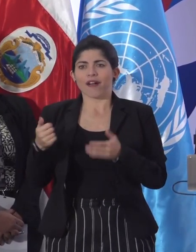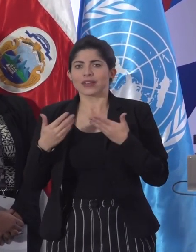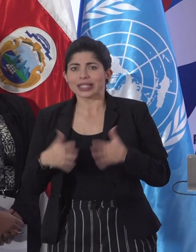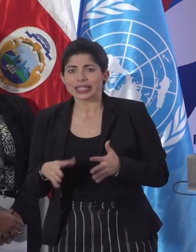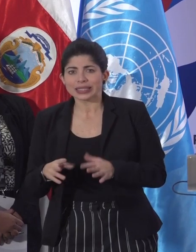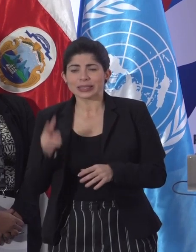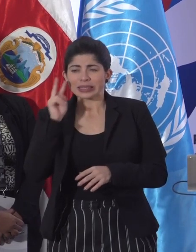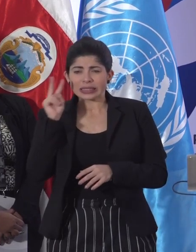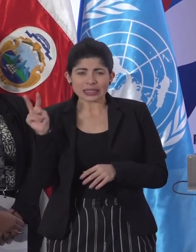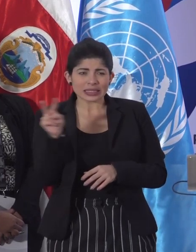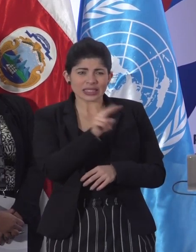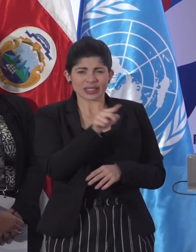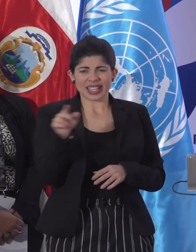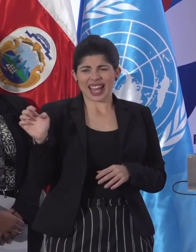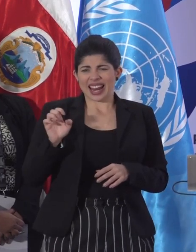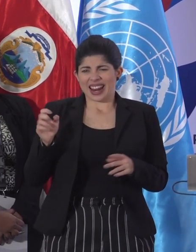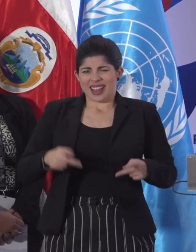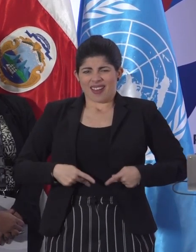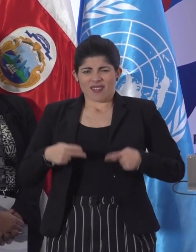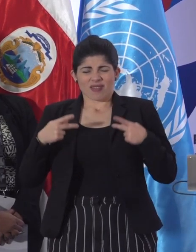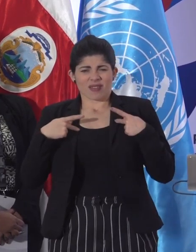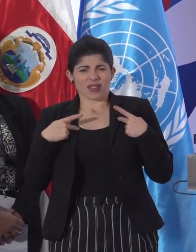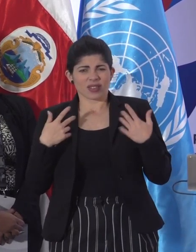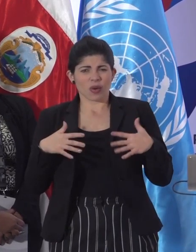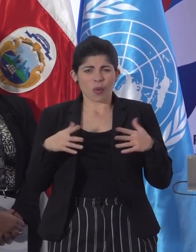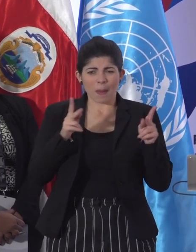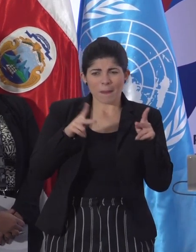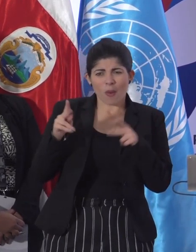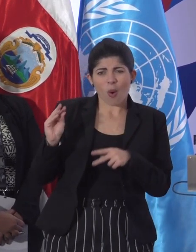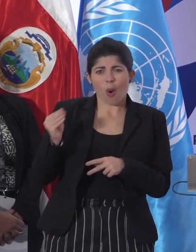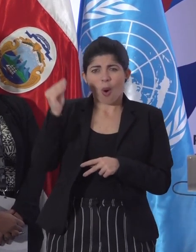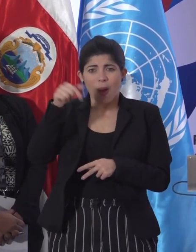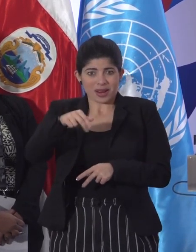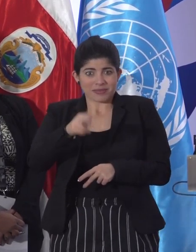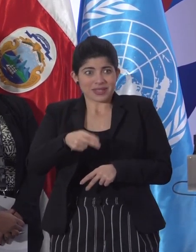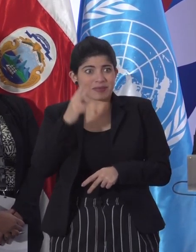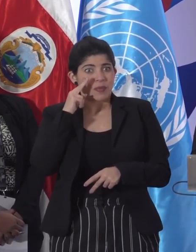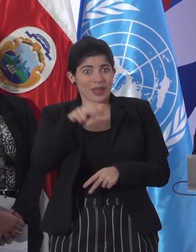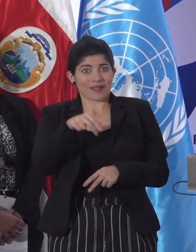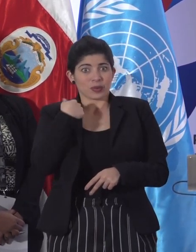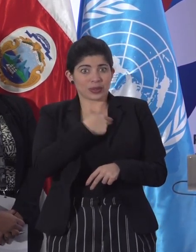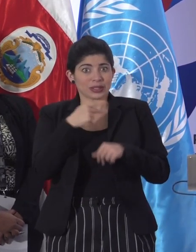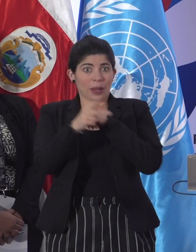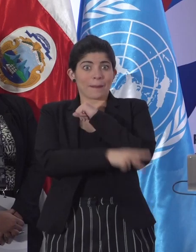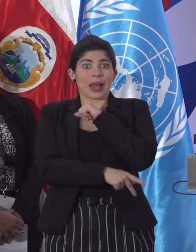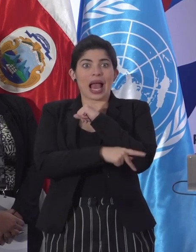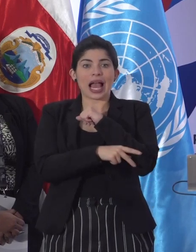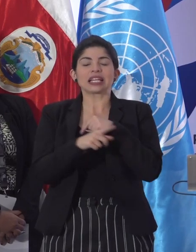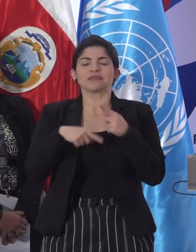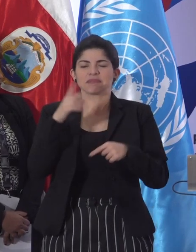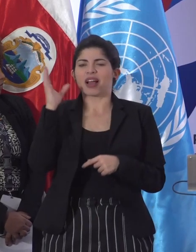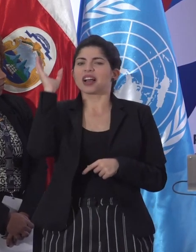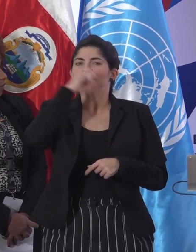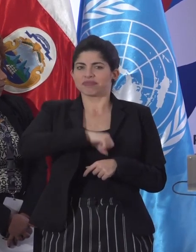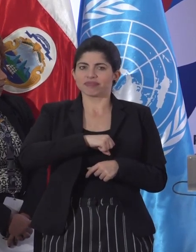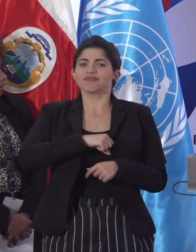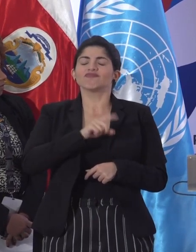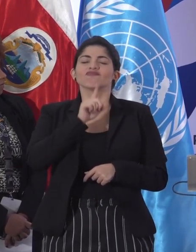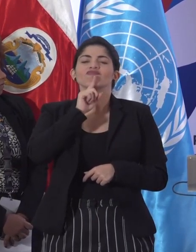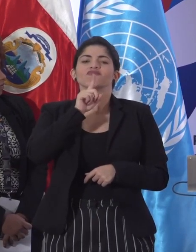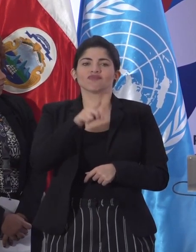afrodescendientes, miremos esa energía vital de las personas jóvenes aquí mismo en nuestro país, y nos vamos a dar cuenta que en